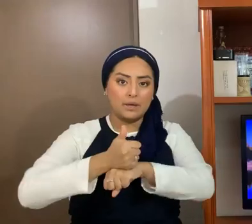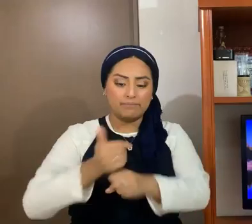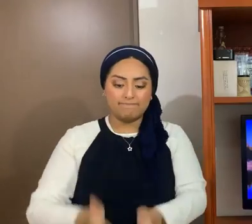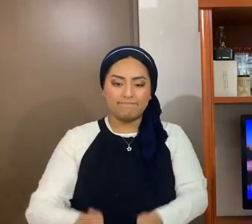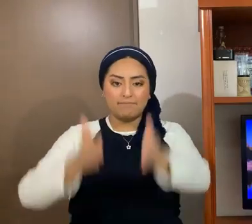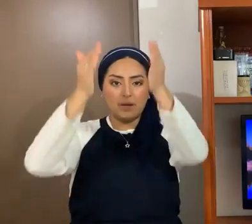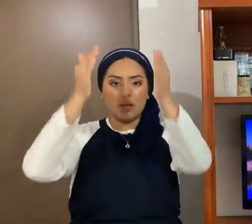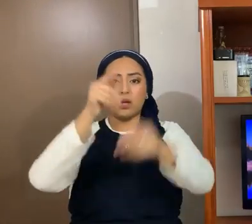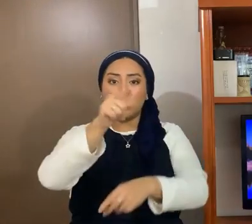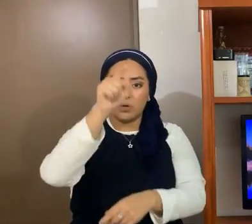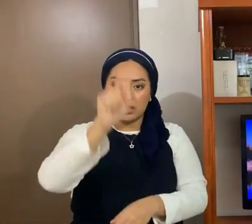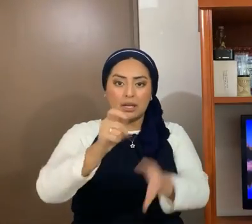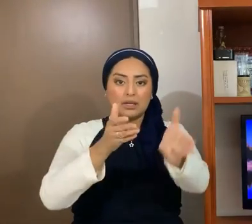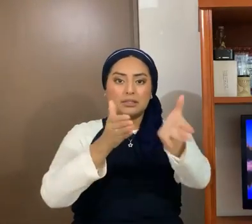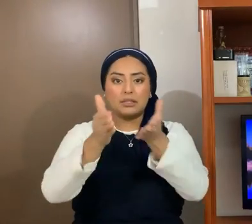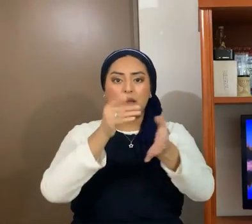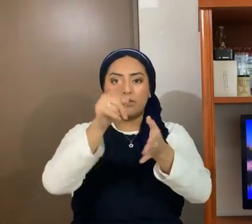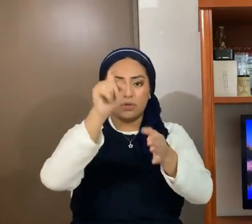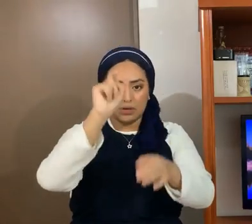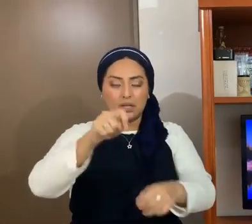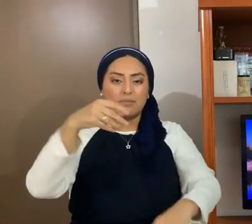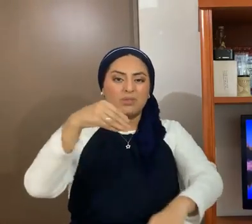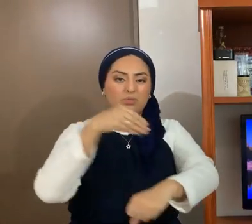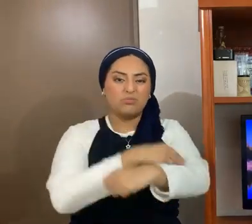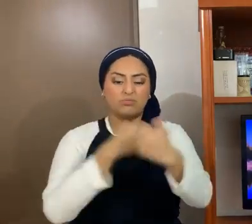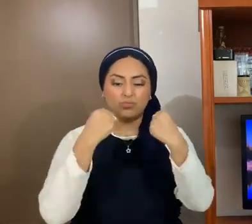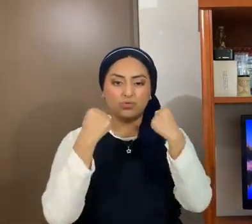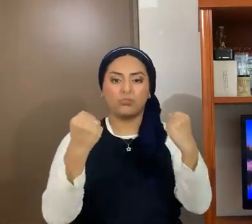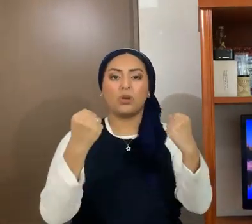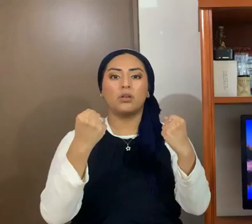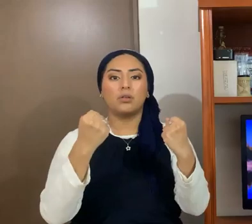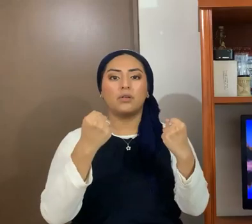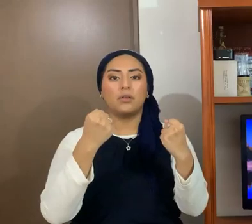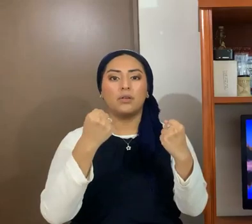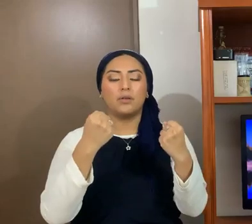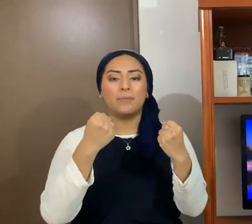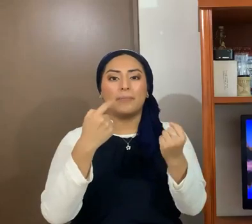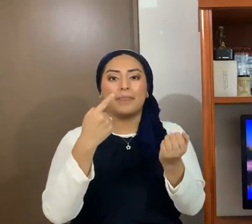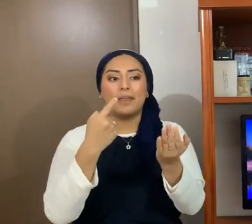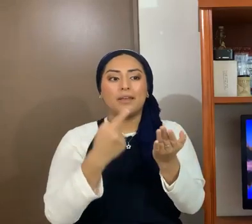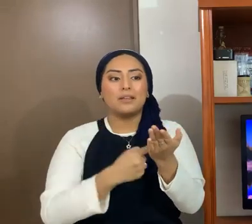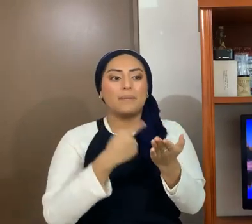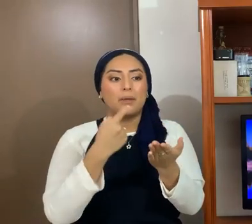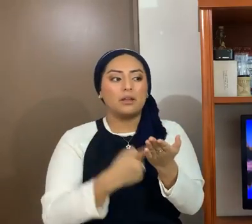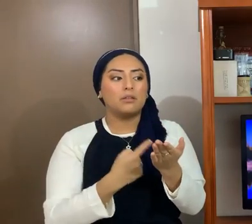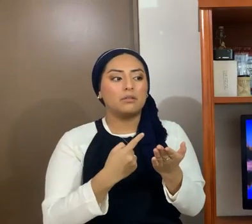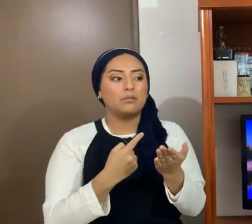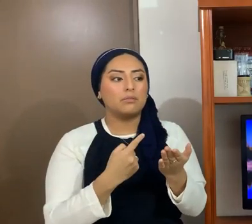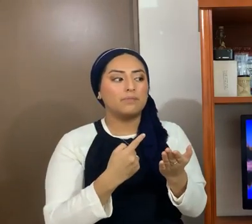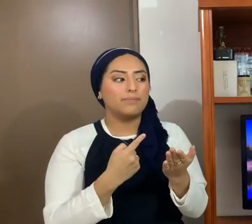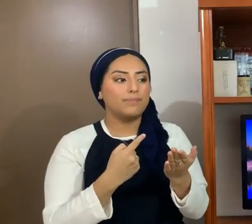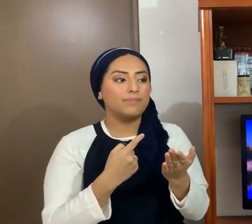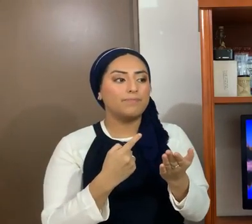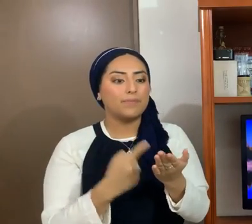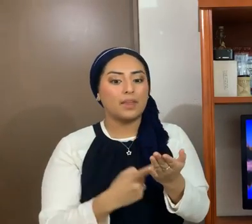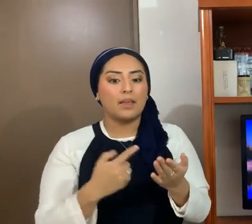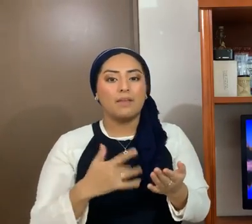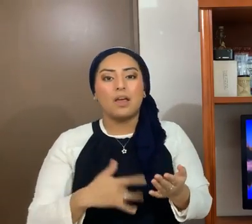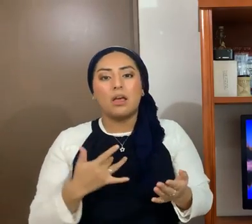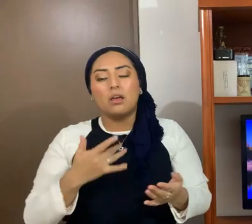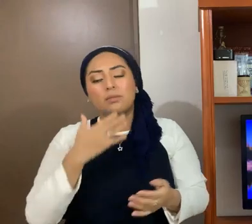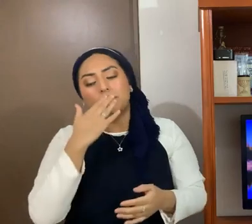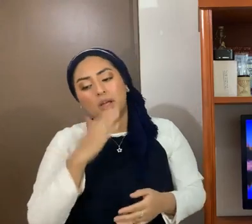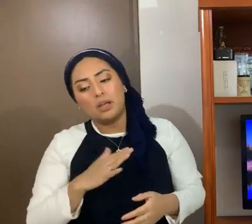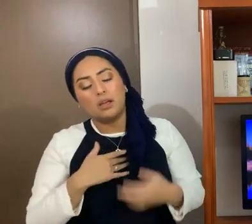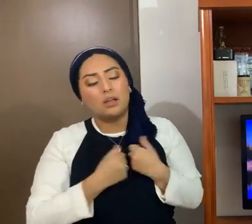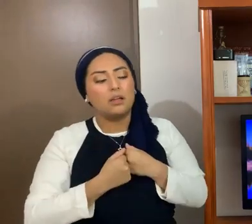le sirvas. Tienes que ser resistente. A veces tenemos la piel muy delgada y con cualquier cosita ya nos